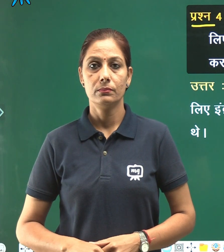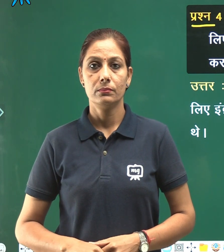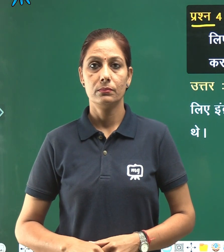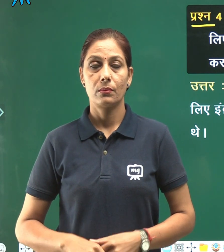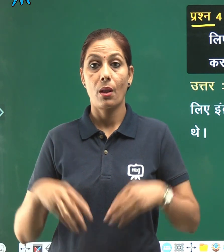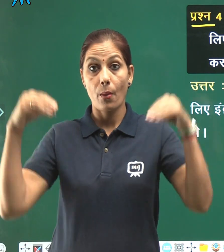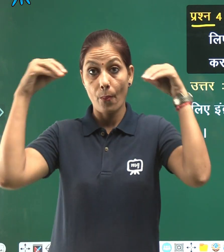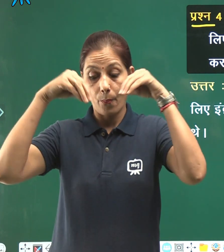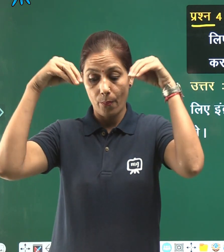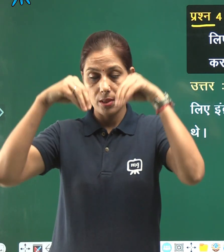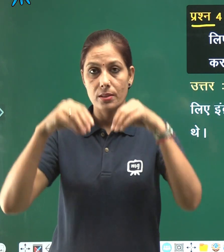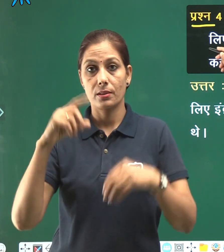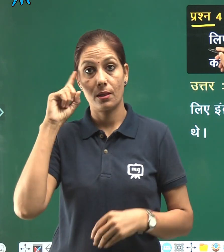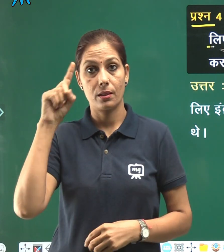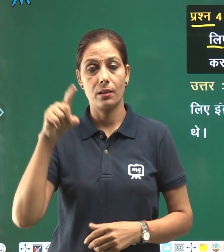बारिश के लिए